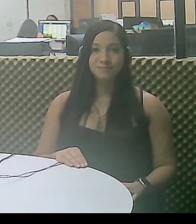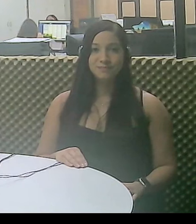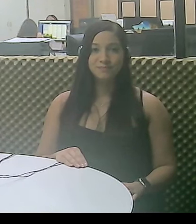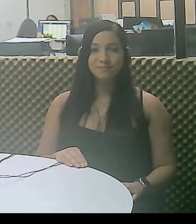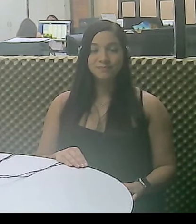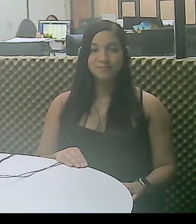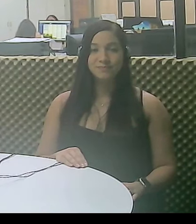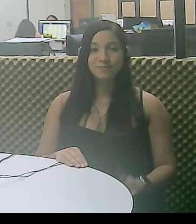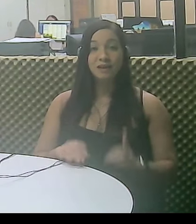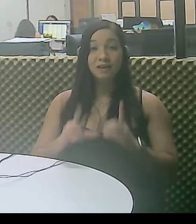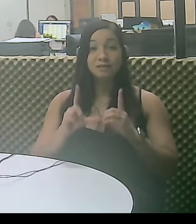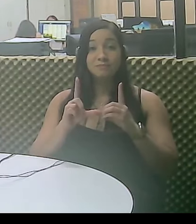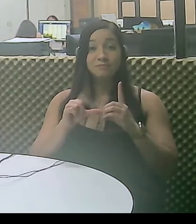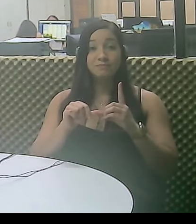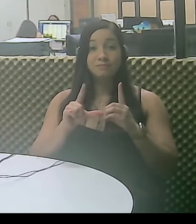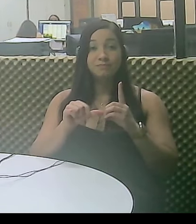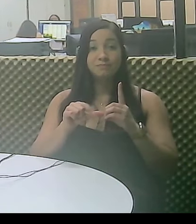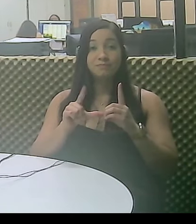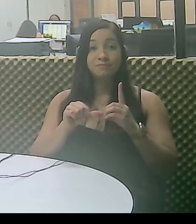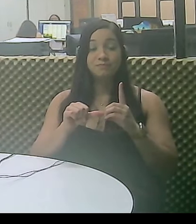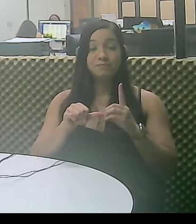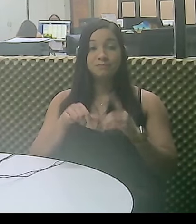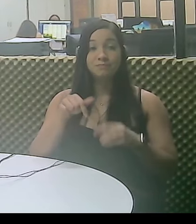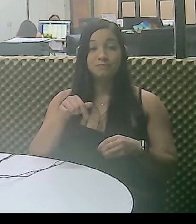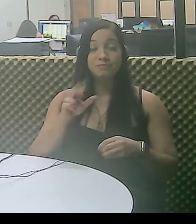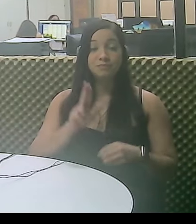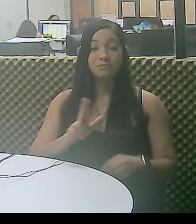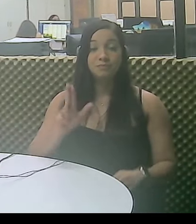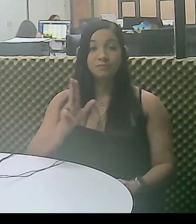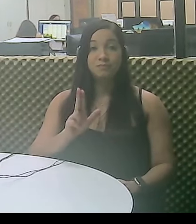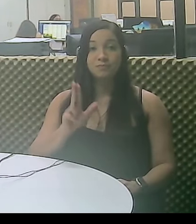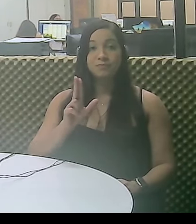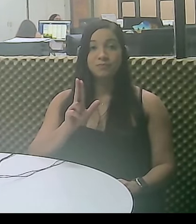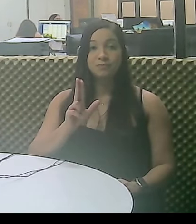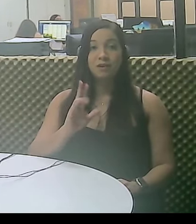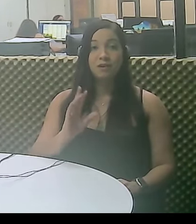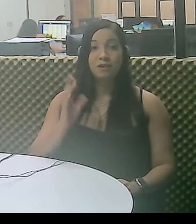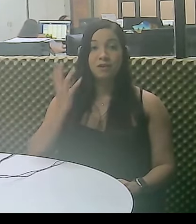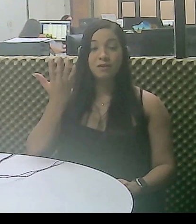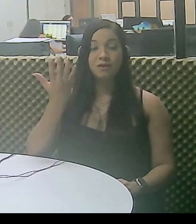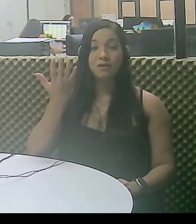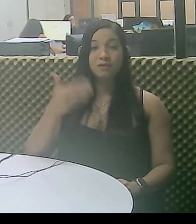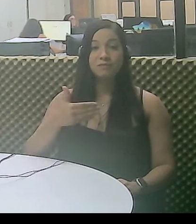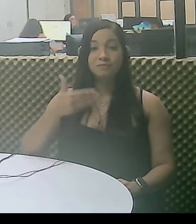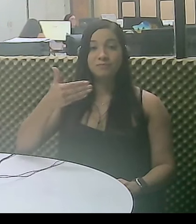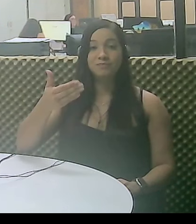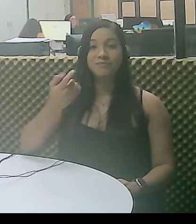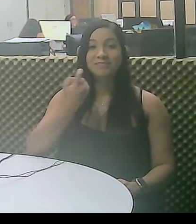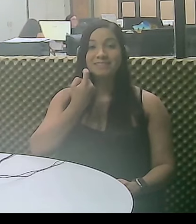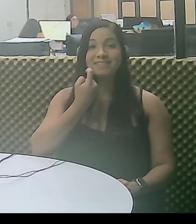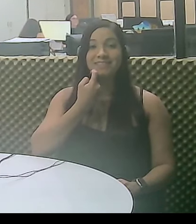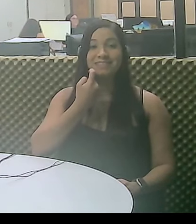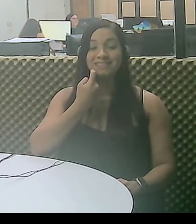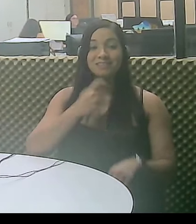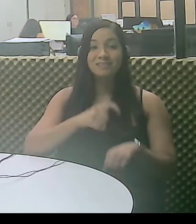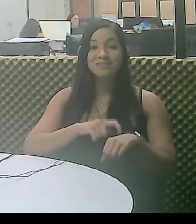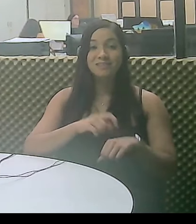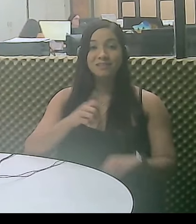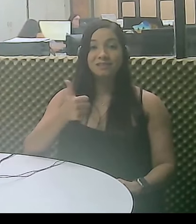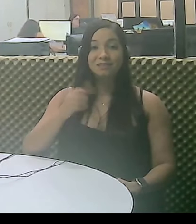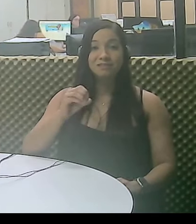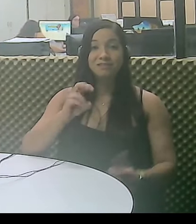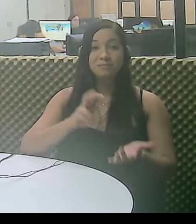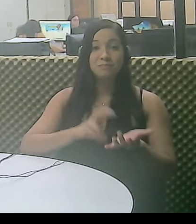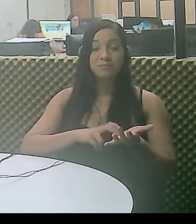notícias. O Departamento Municipal de Água e Esgoto, DEMAI, vai realizar na próxima sexta-feira, às 10 da manhã,